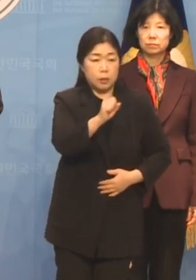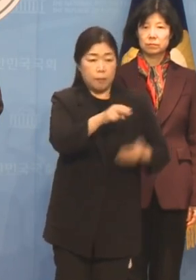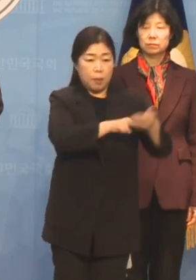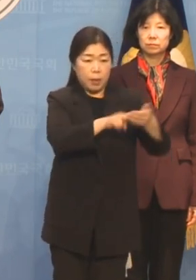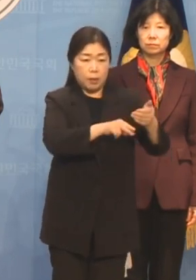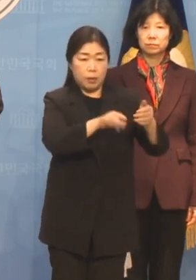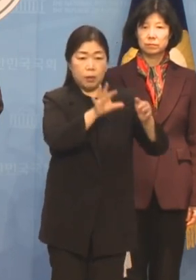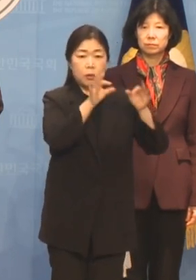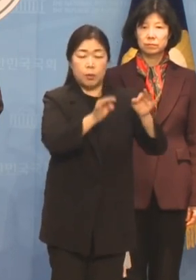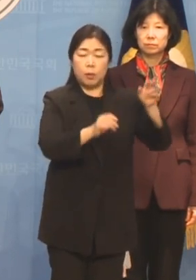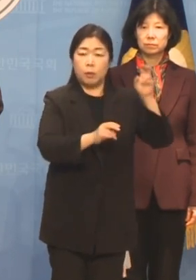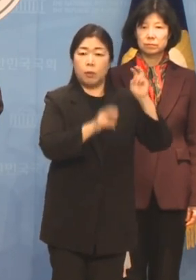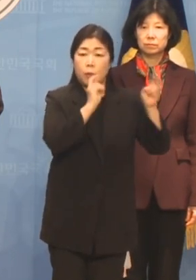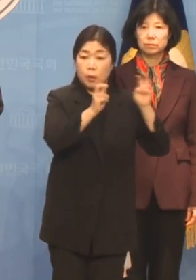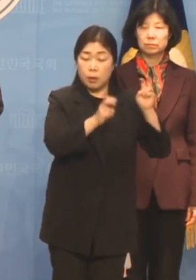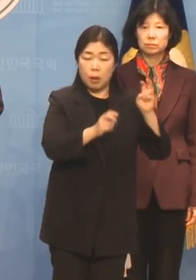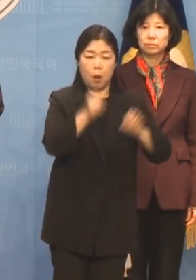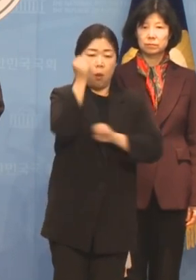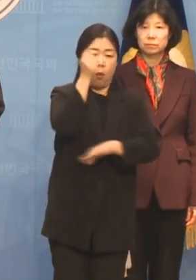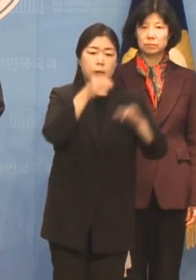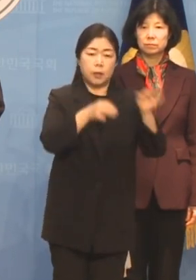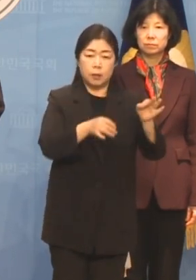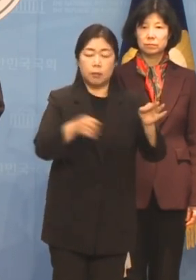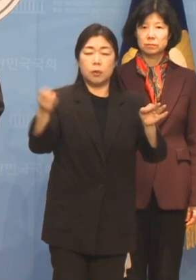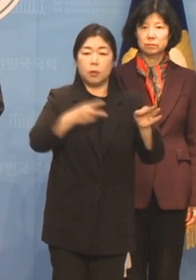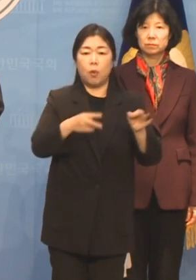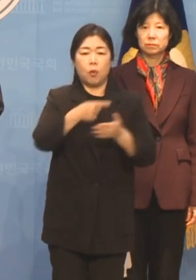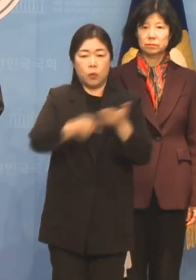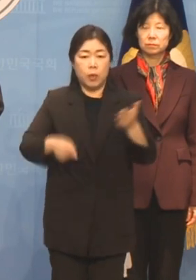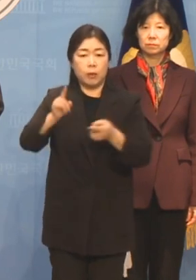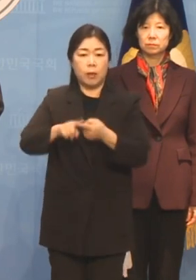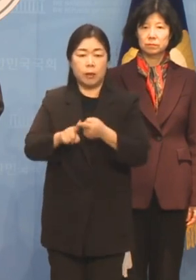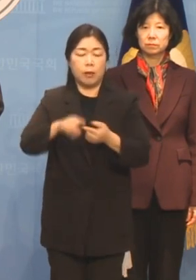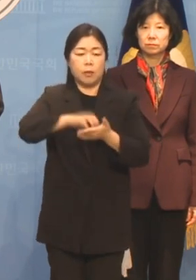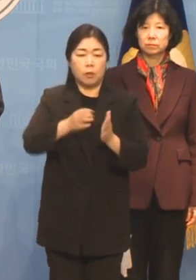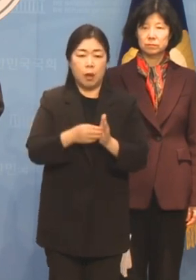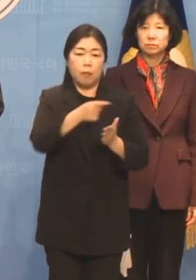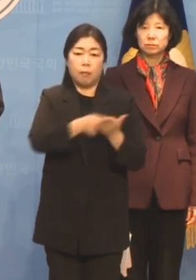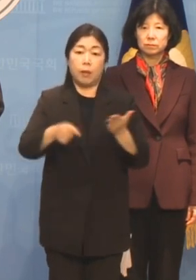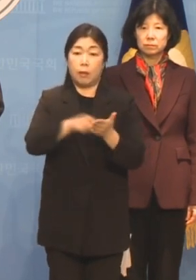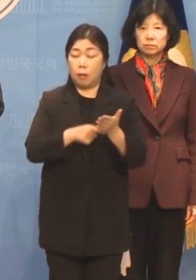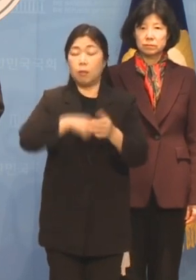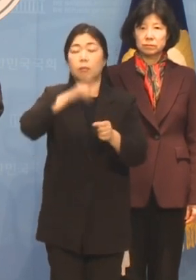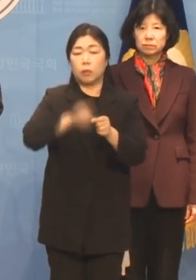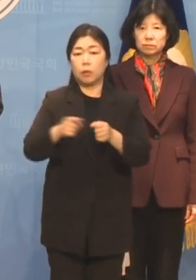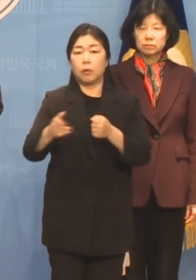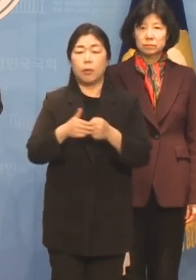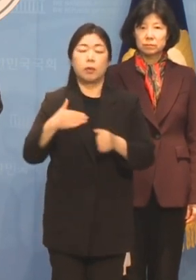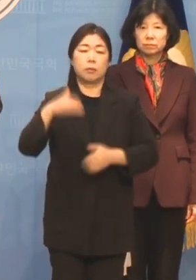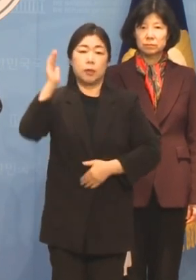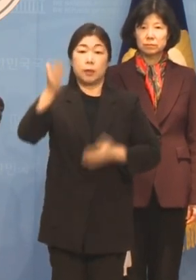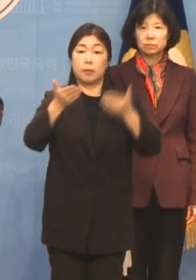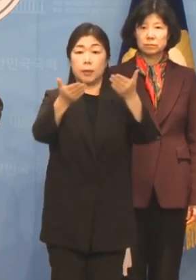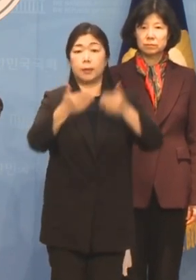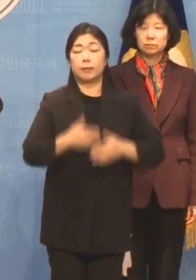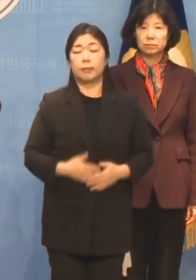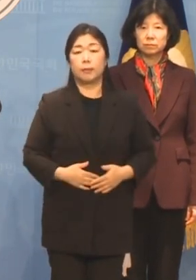금융회사로부터 원금의 보장은 물론이고 손실에 대한 적절한 배상을 받고자 이 자리에 선 것입니다.